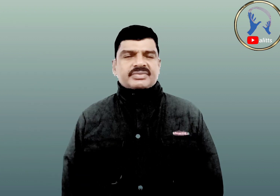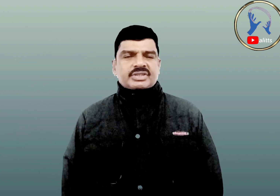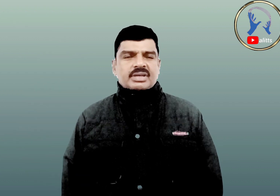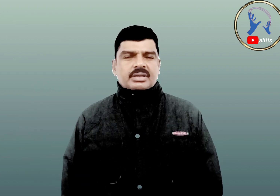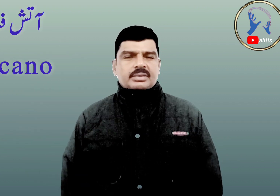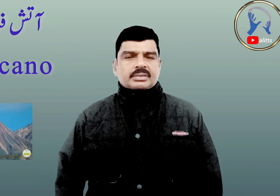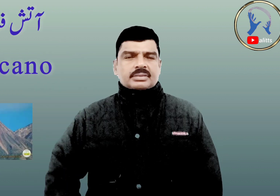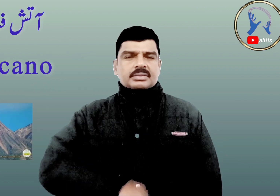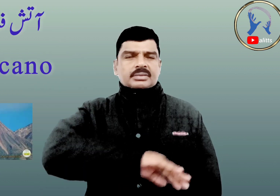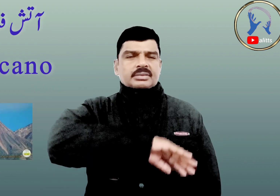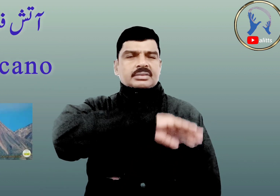आतिशफ़शां।